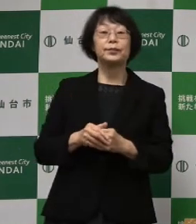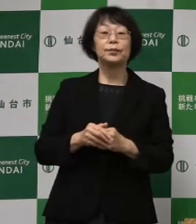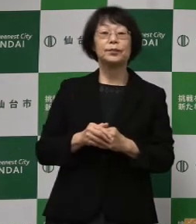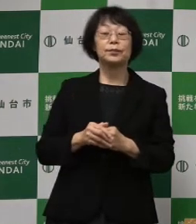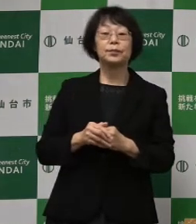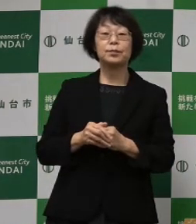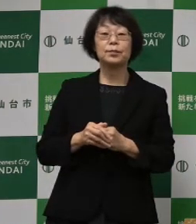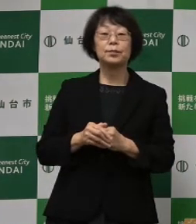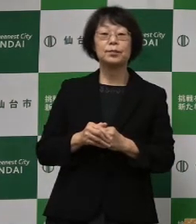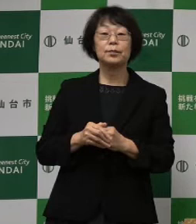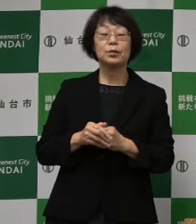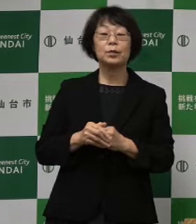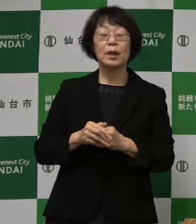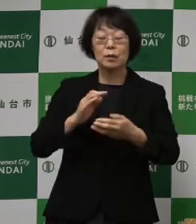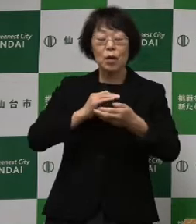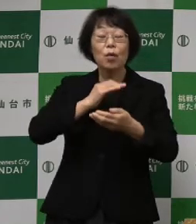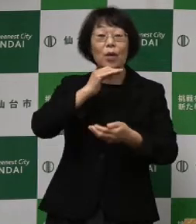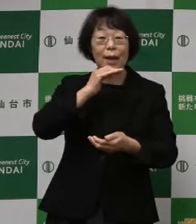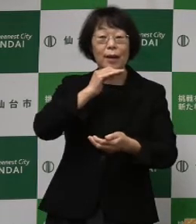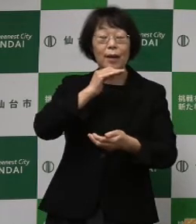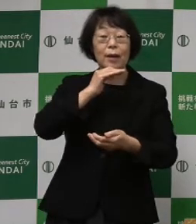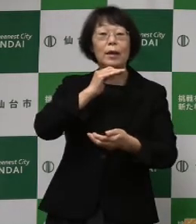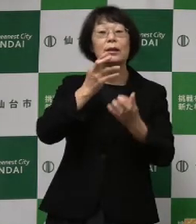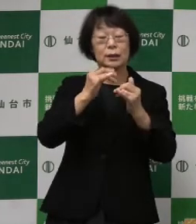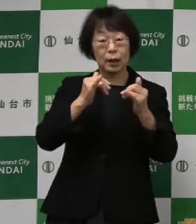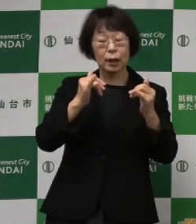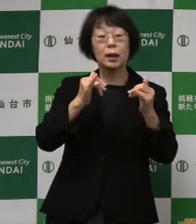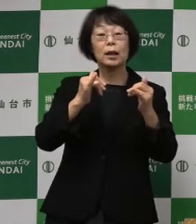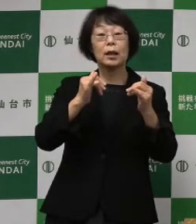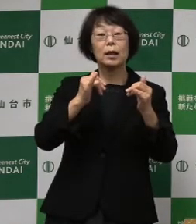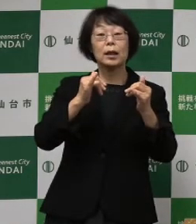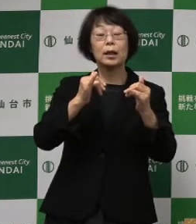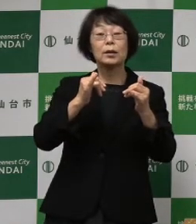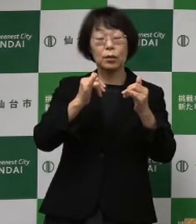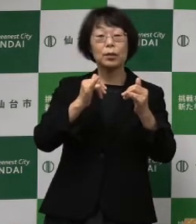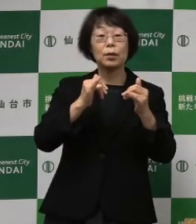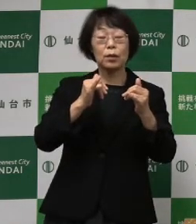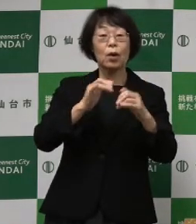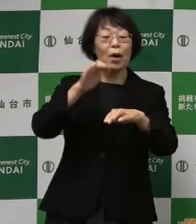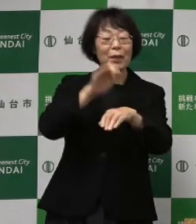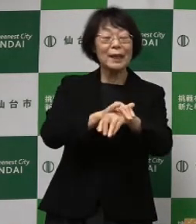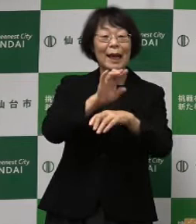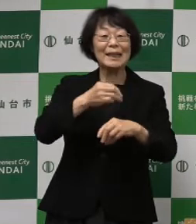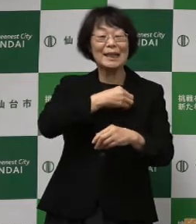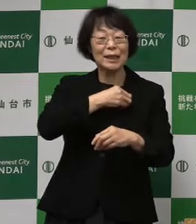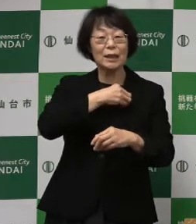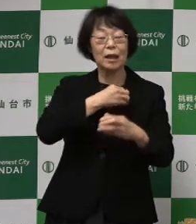それこそご高齢の、ご高齢のといったあれですけれども、ベテラン議員 の落